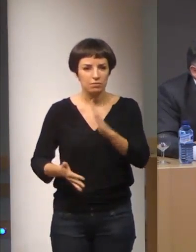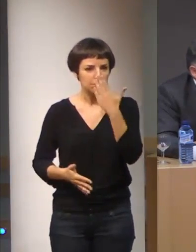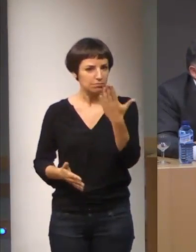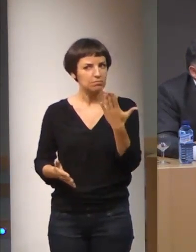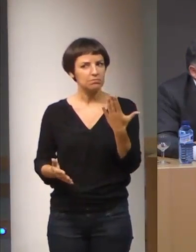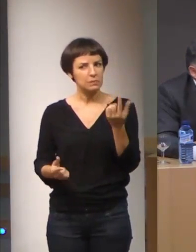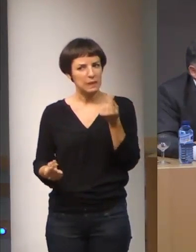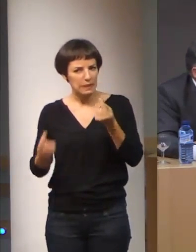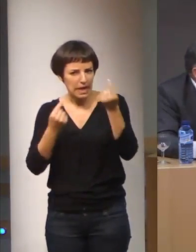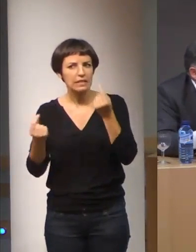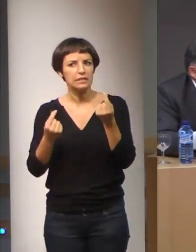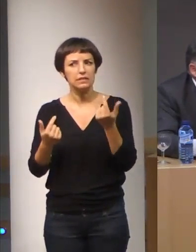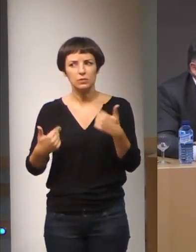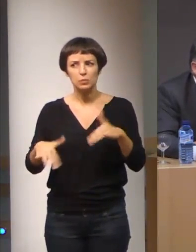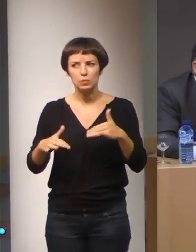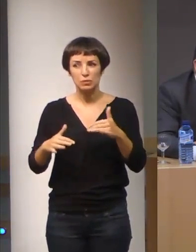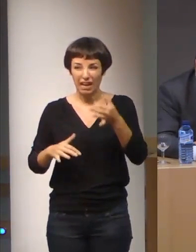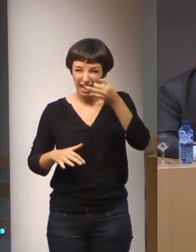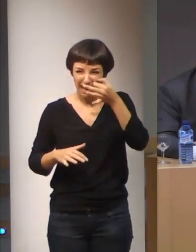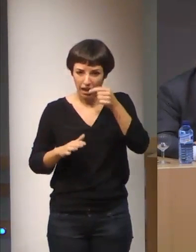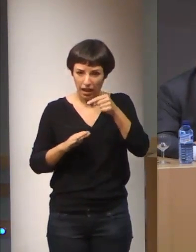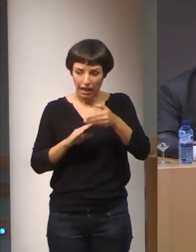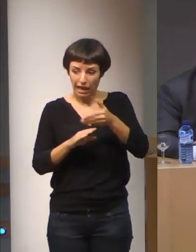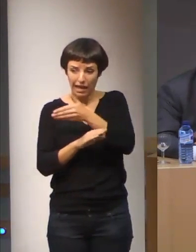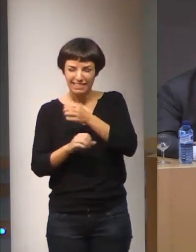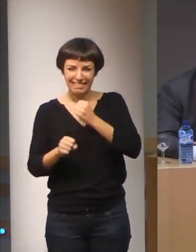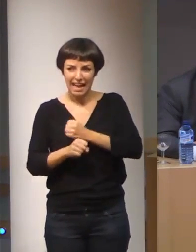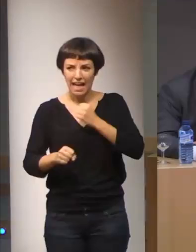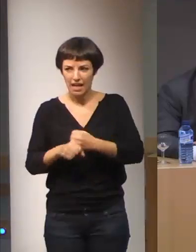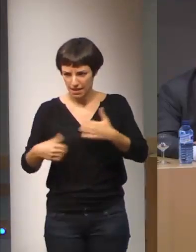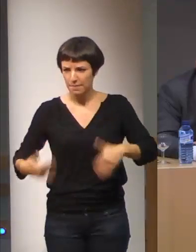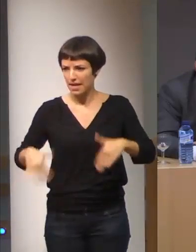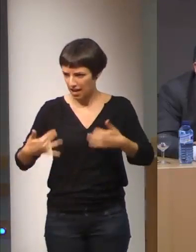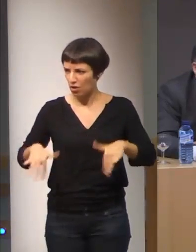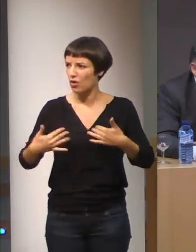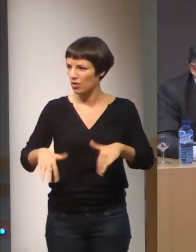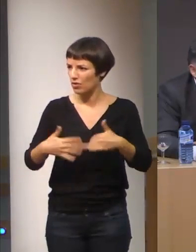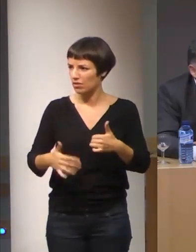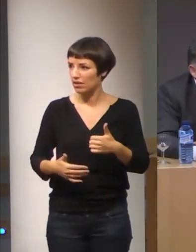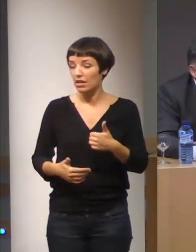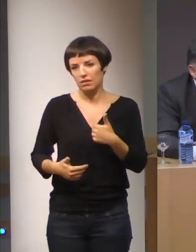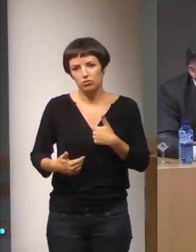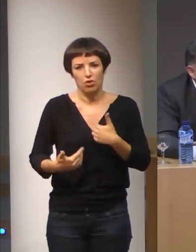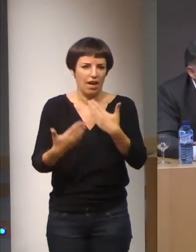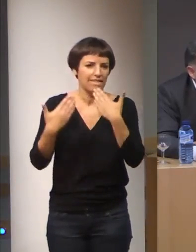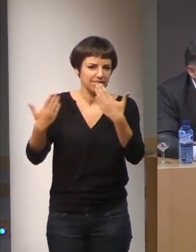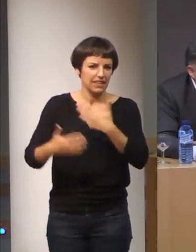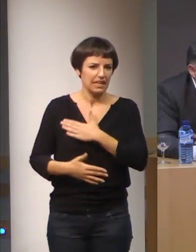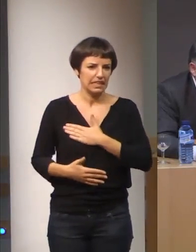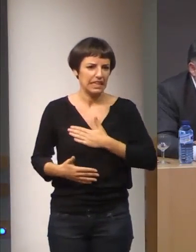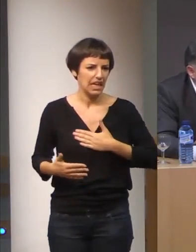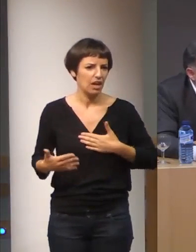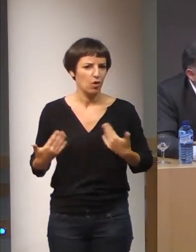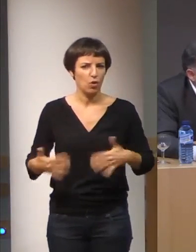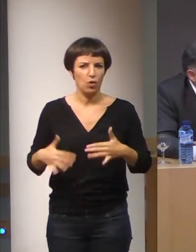que que que lleva detrás un trabajo importante y y yo pues quiero agradecerle eh